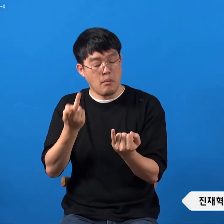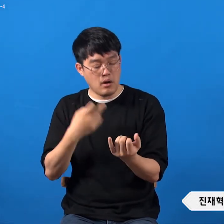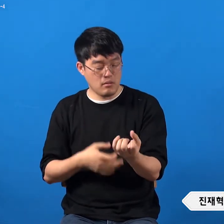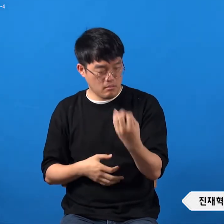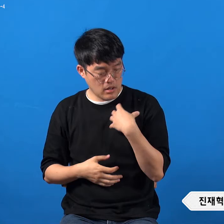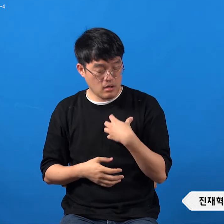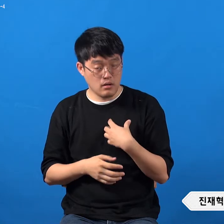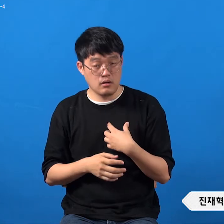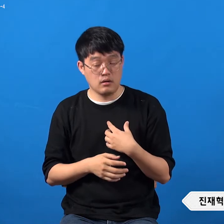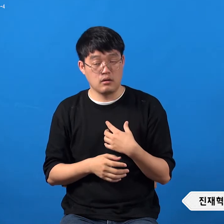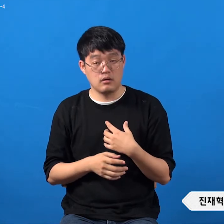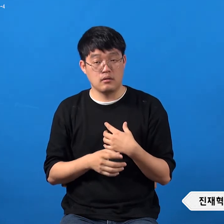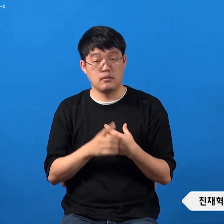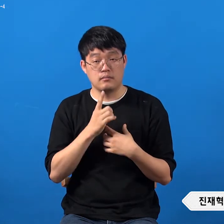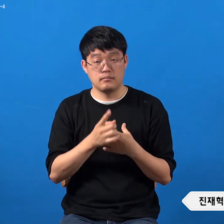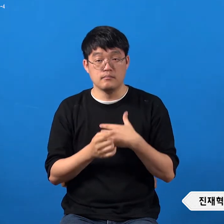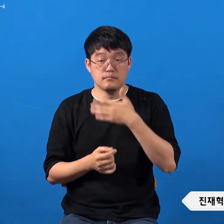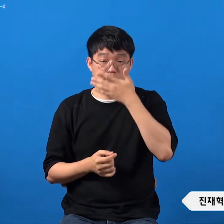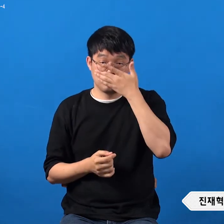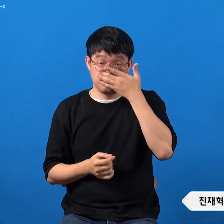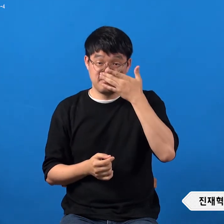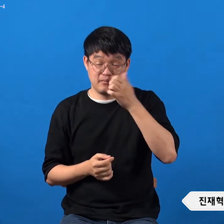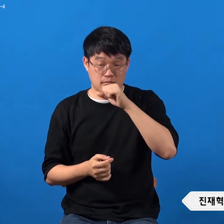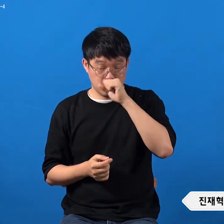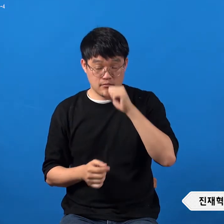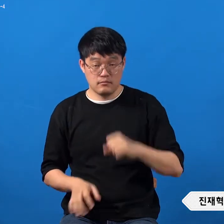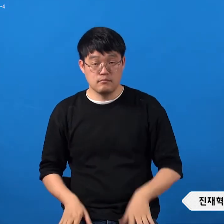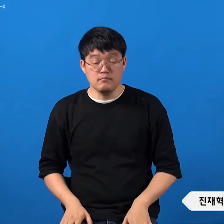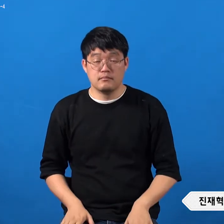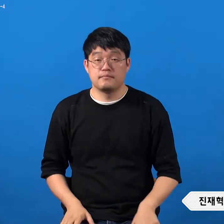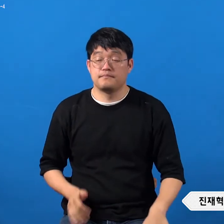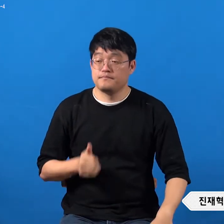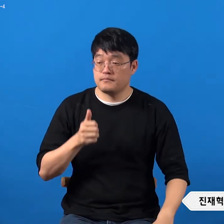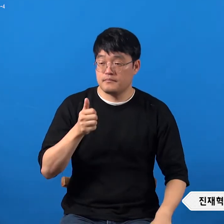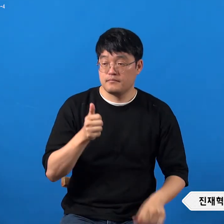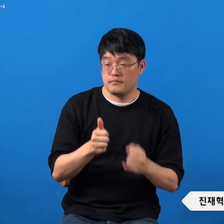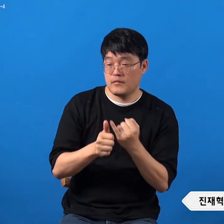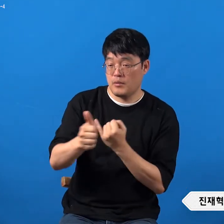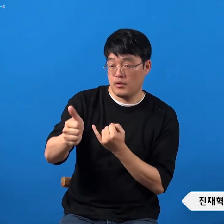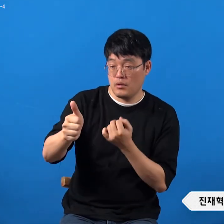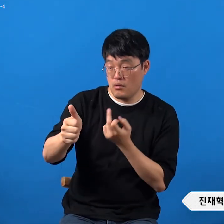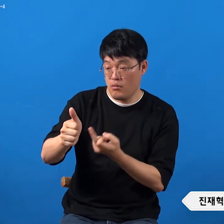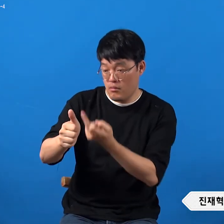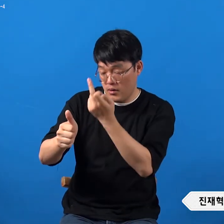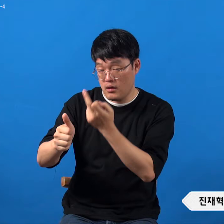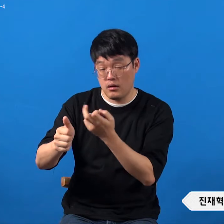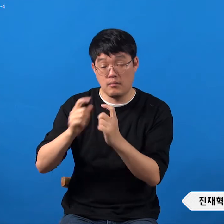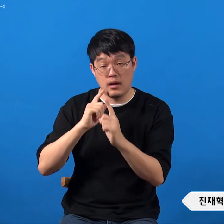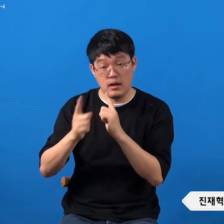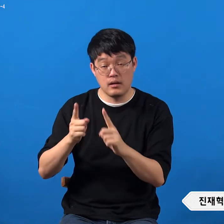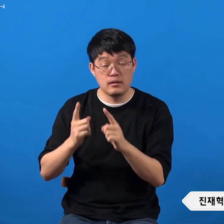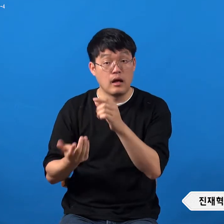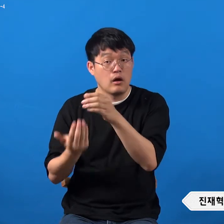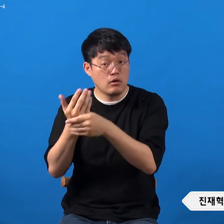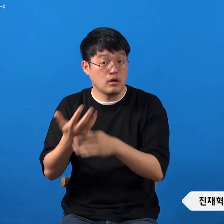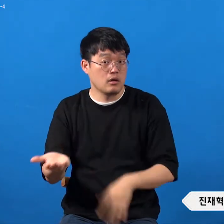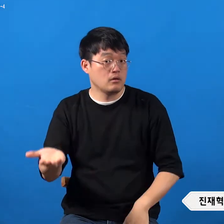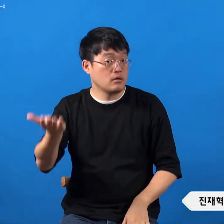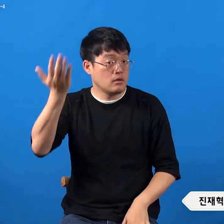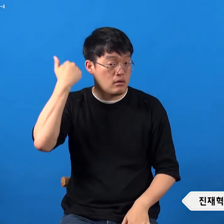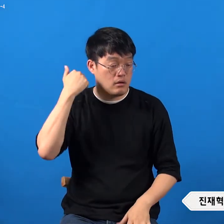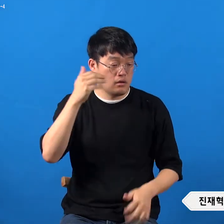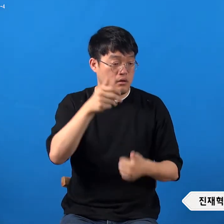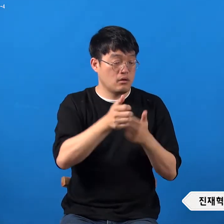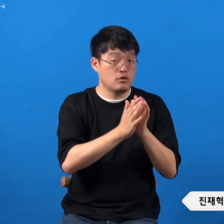오빠라고 하라고 합니다. 남편을 오빠라고 이야기하는 사건이 이미 오래전에 성경에